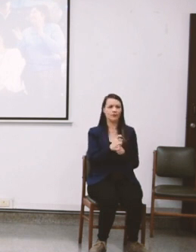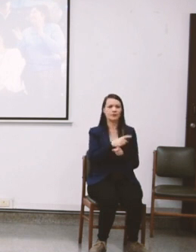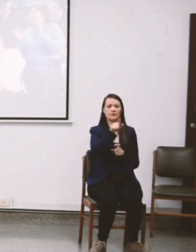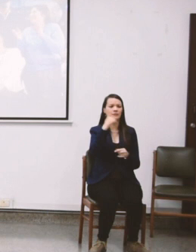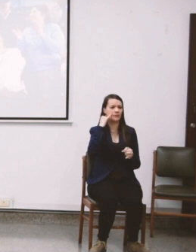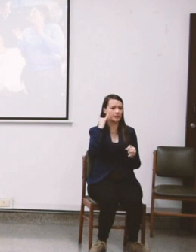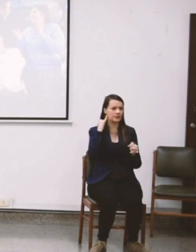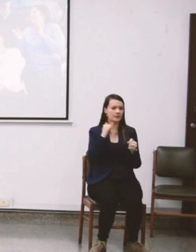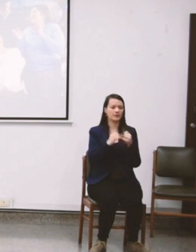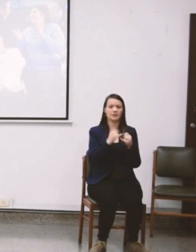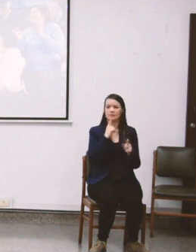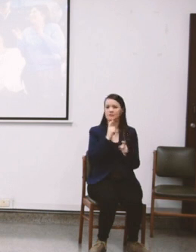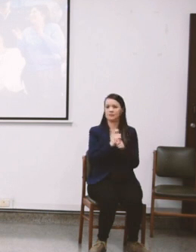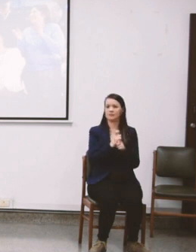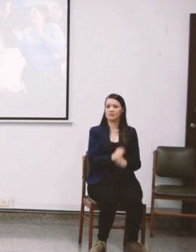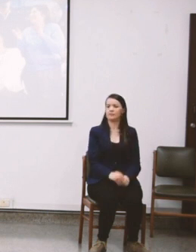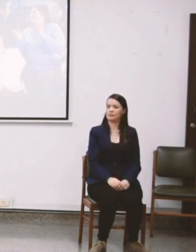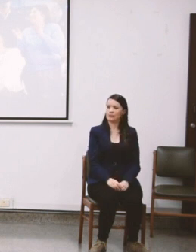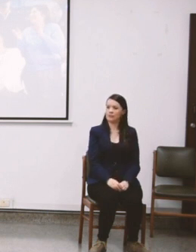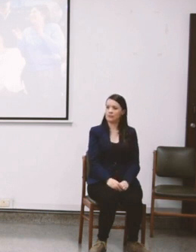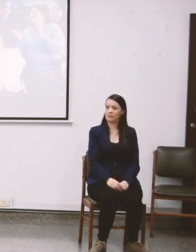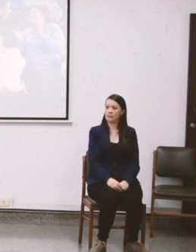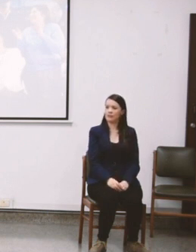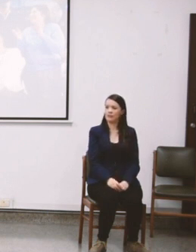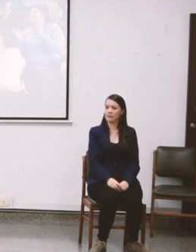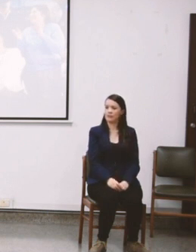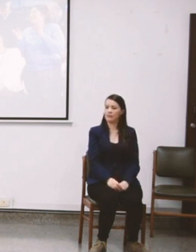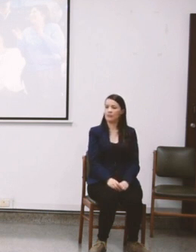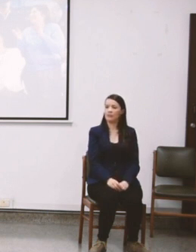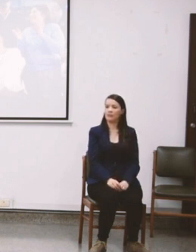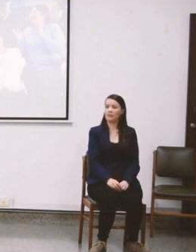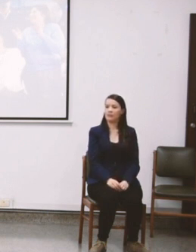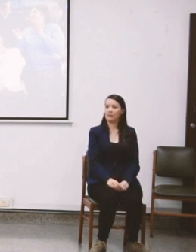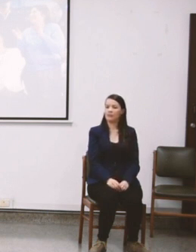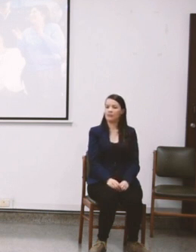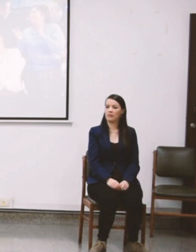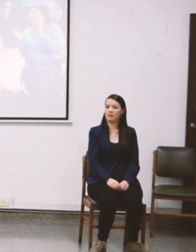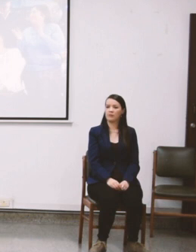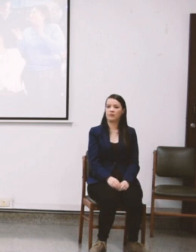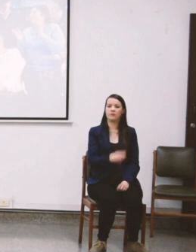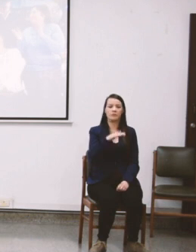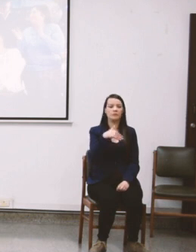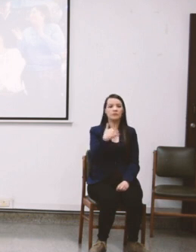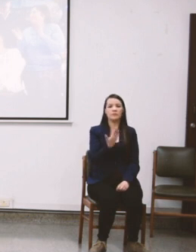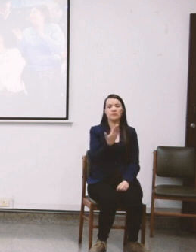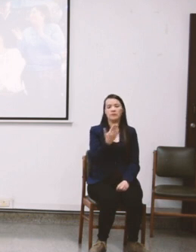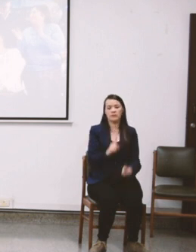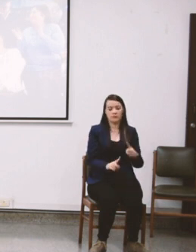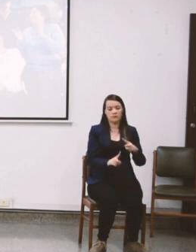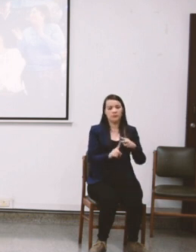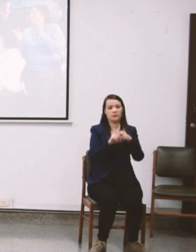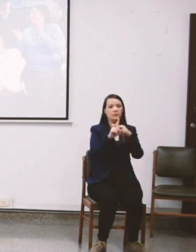despojarse en este momento de las categorías diagnósticas, etcétera, como también emerge